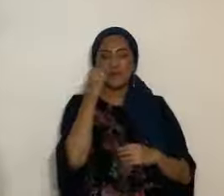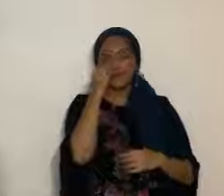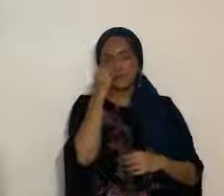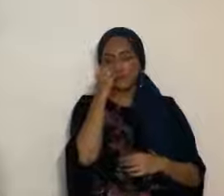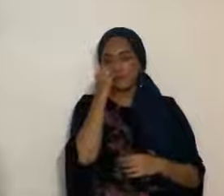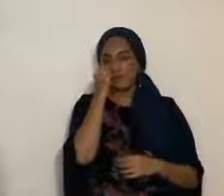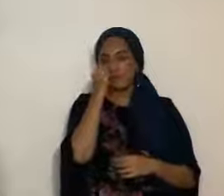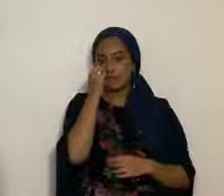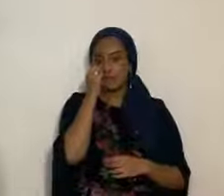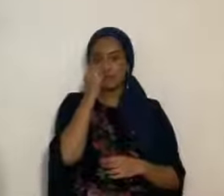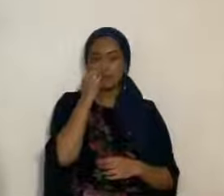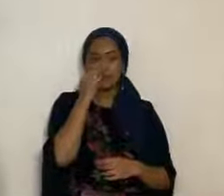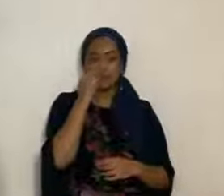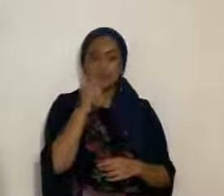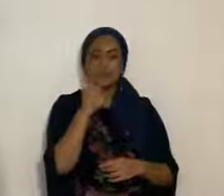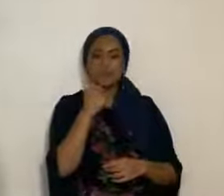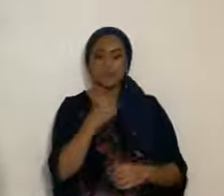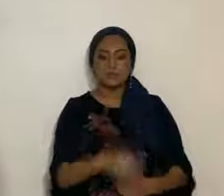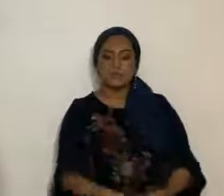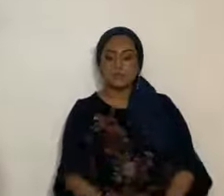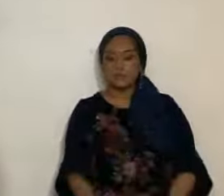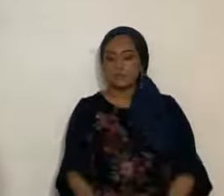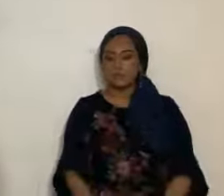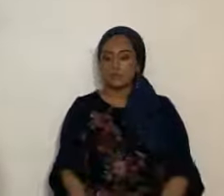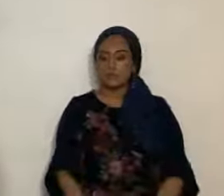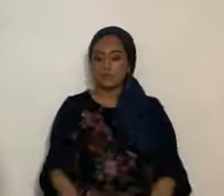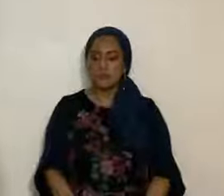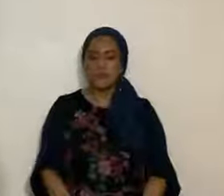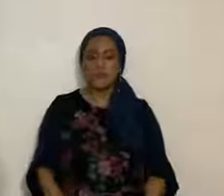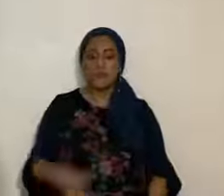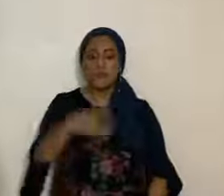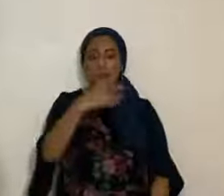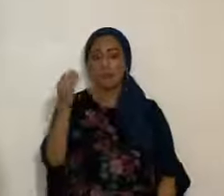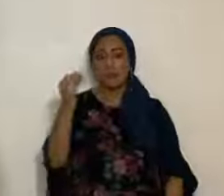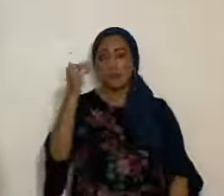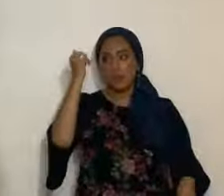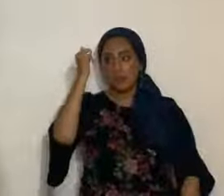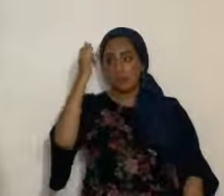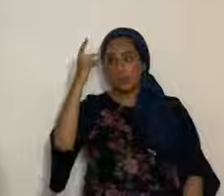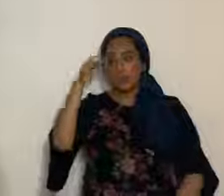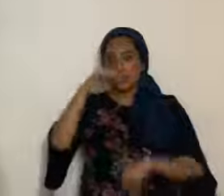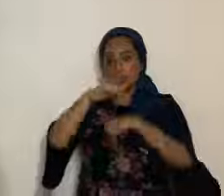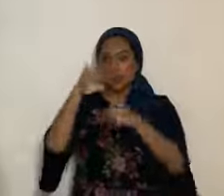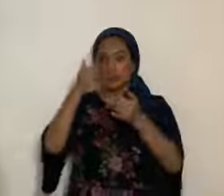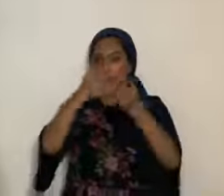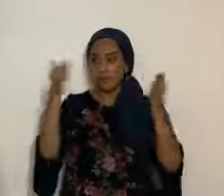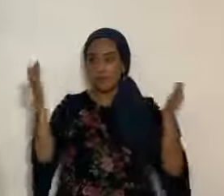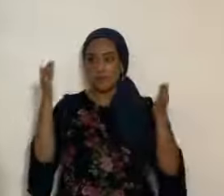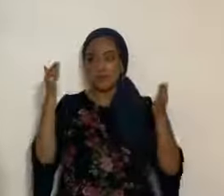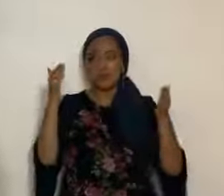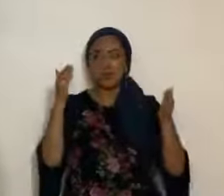verso 32, dice de la siguiente manera: y Yahshua, llamando a sus discípulos, les dijo: